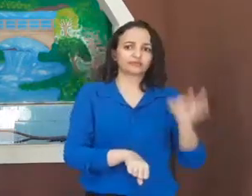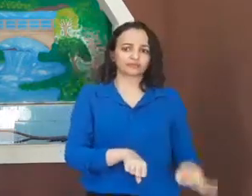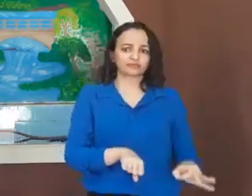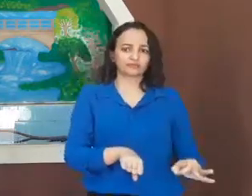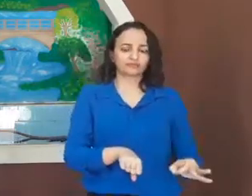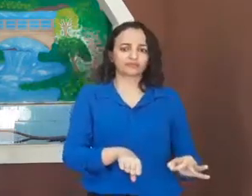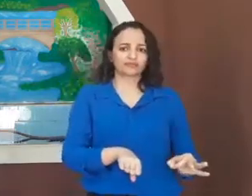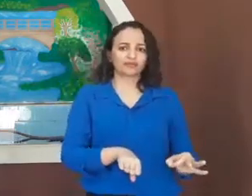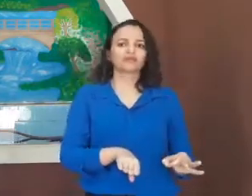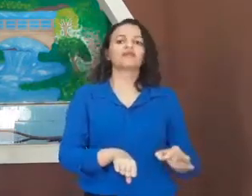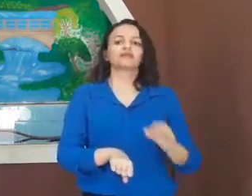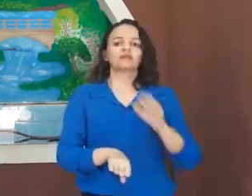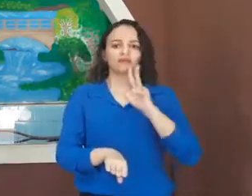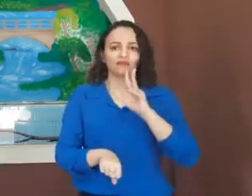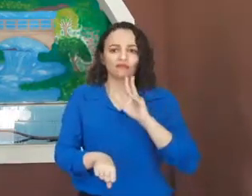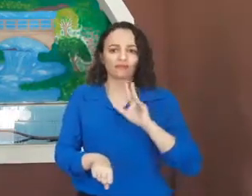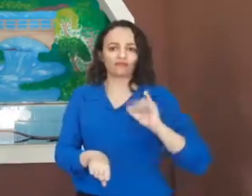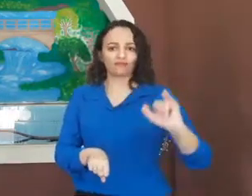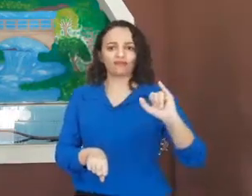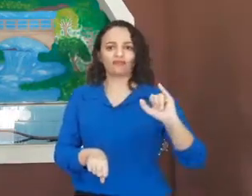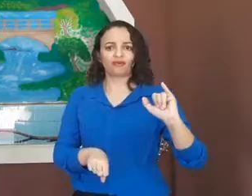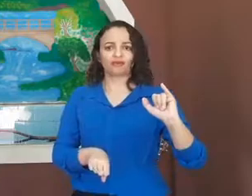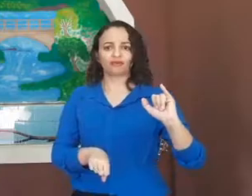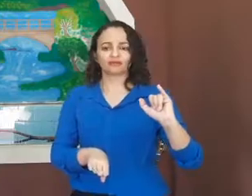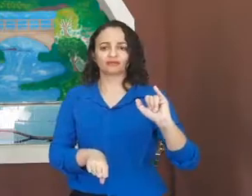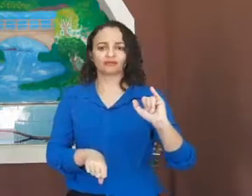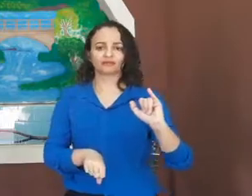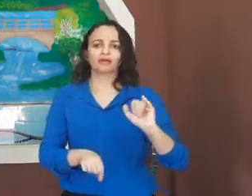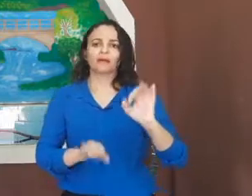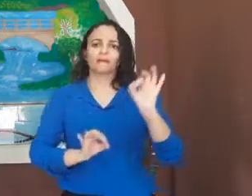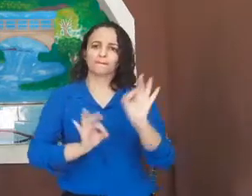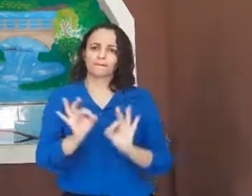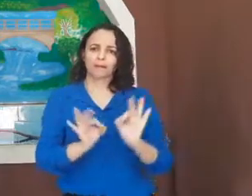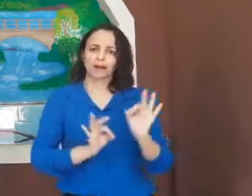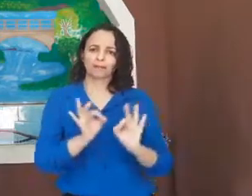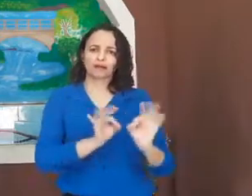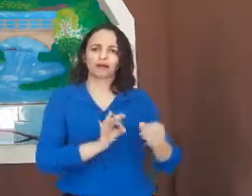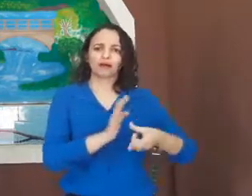da competição e eles se preparam muito tempo antes.